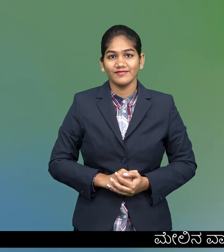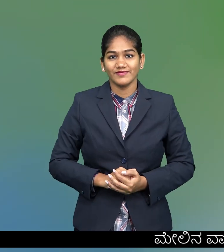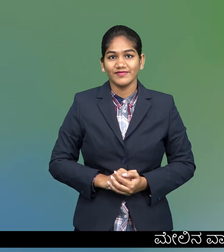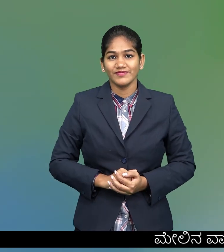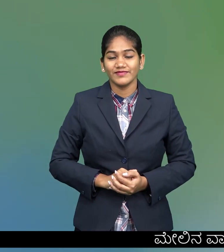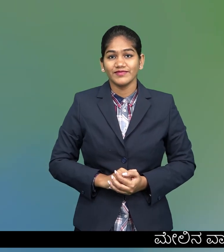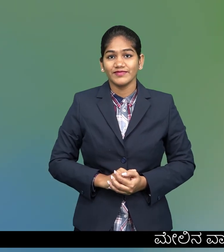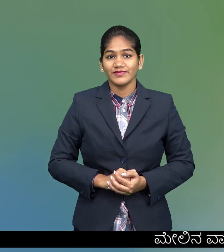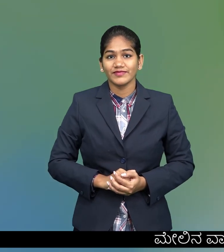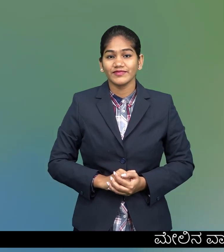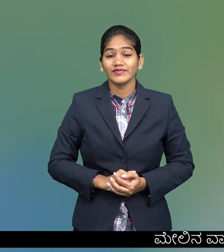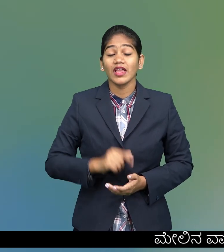ಮೇಲಿನ ವಾತಾವರಣದ ಪರಿಚಲನೆ.